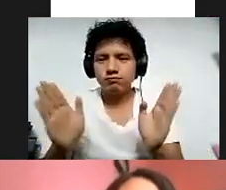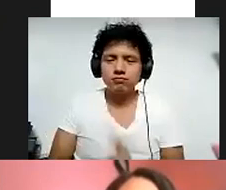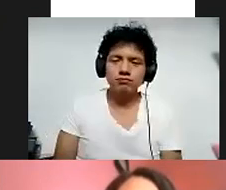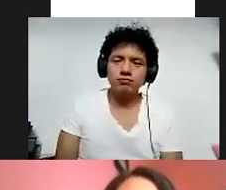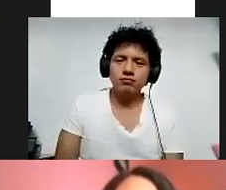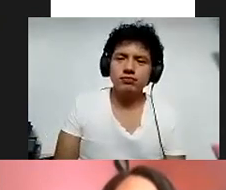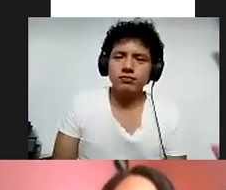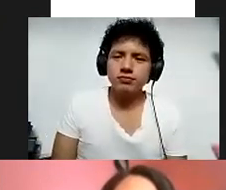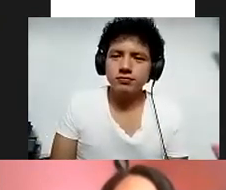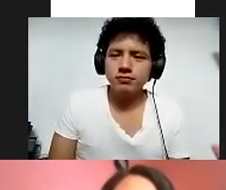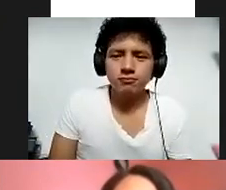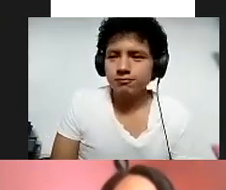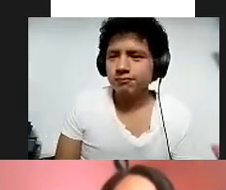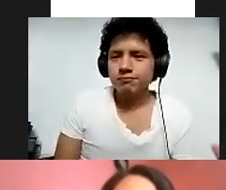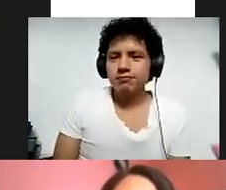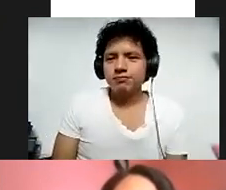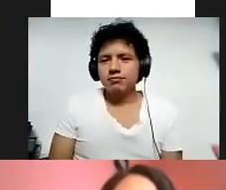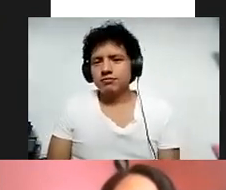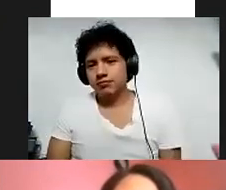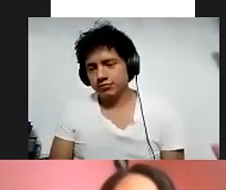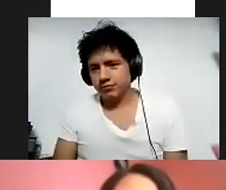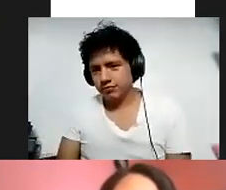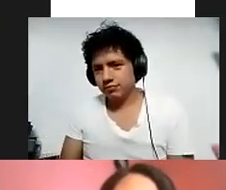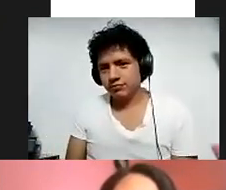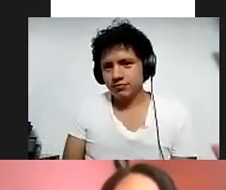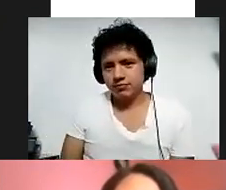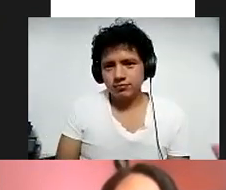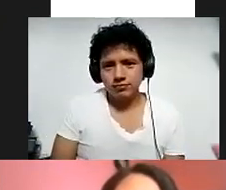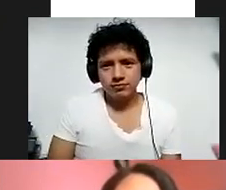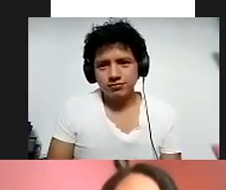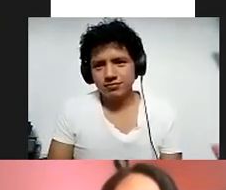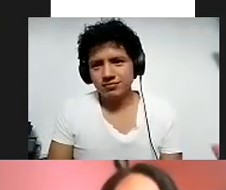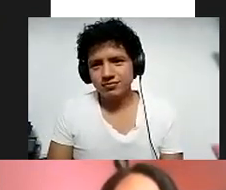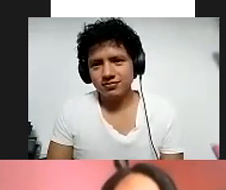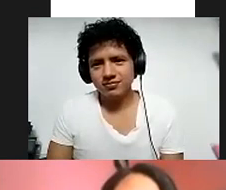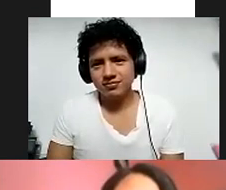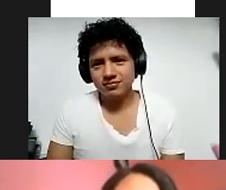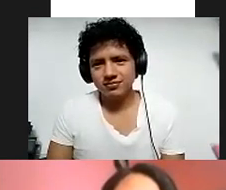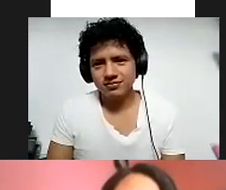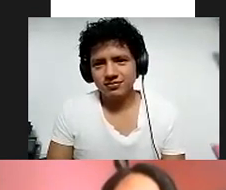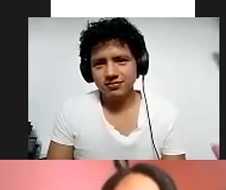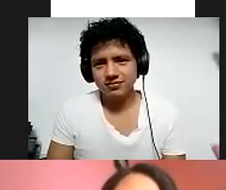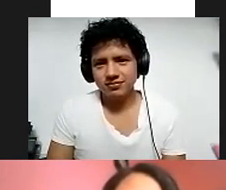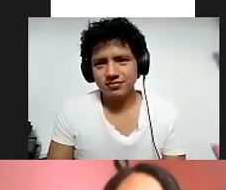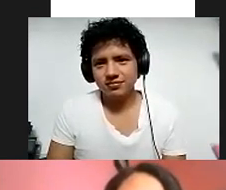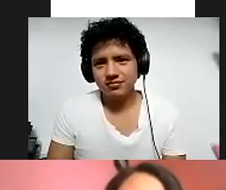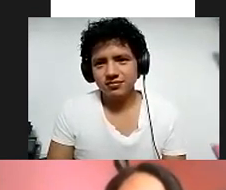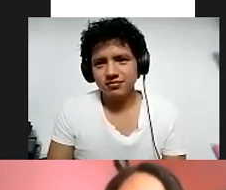¿No? Yo, en las próximas sesiones ya no vamos a hablar. Todas las sesiones las vamos a grabar, me parece,